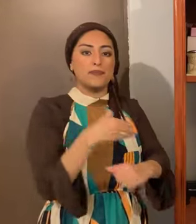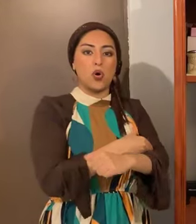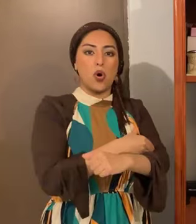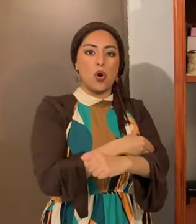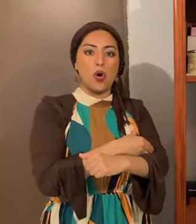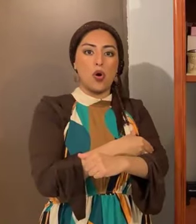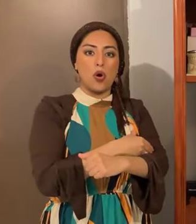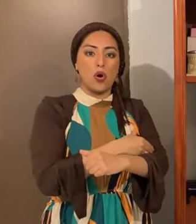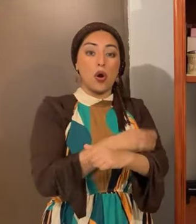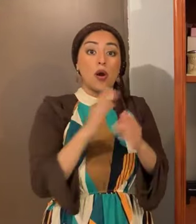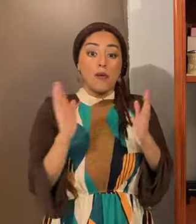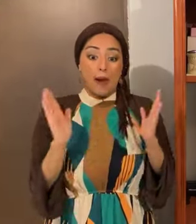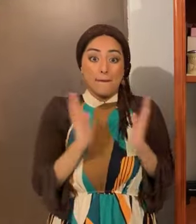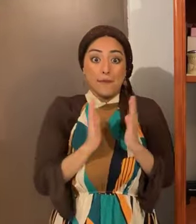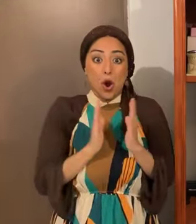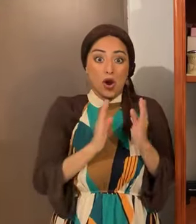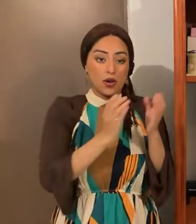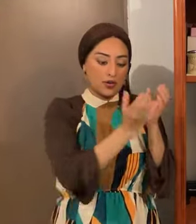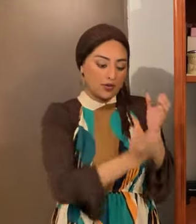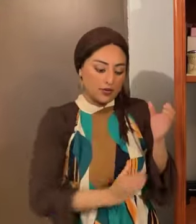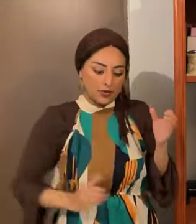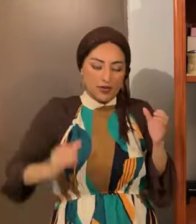La lira sonaría más agudo.